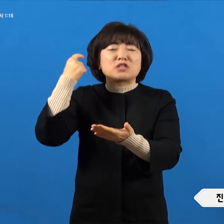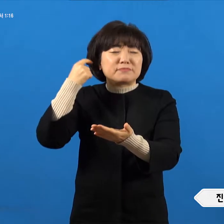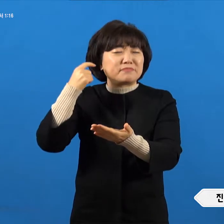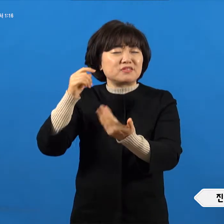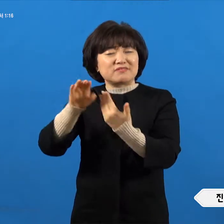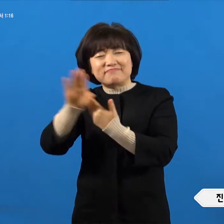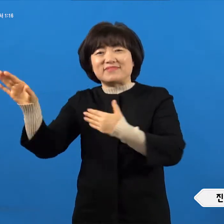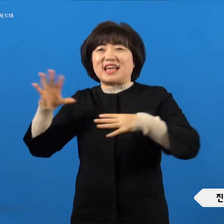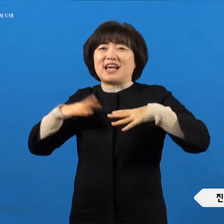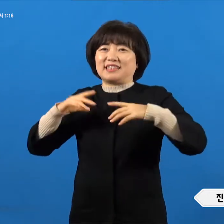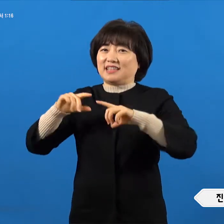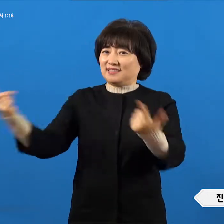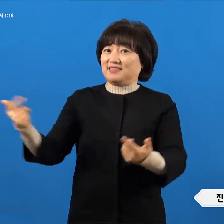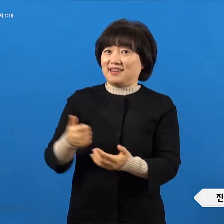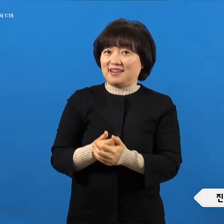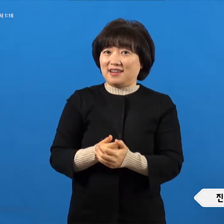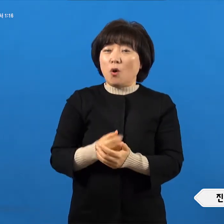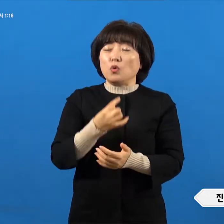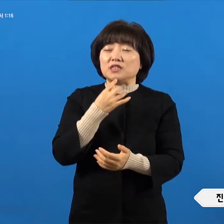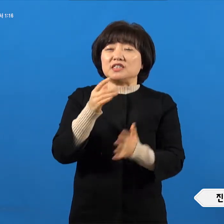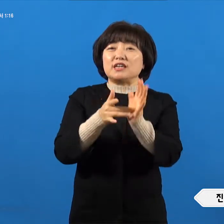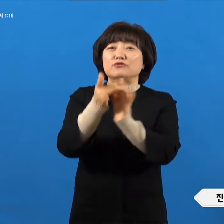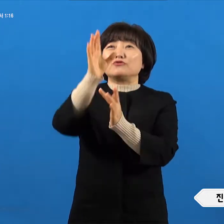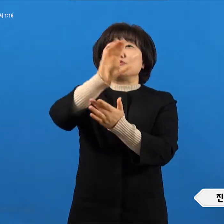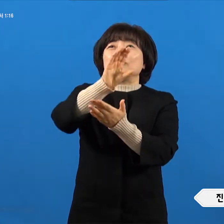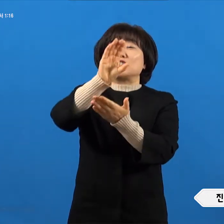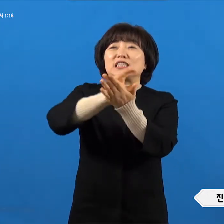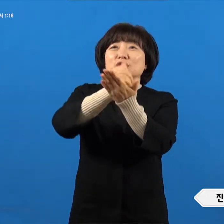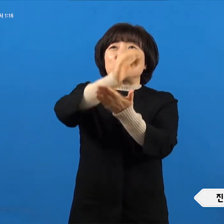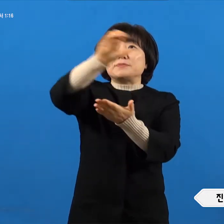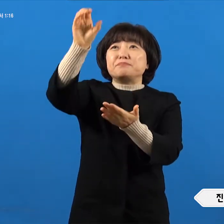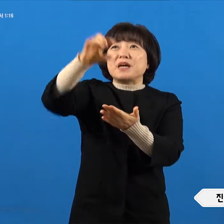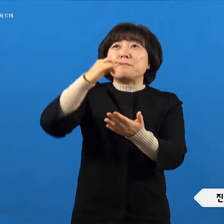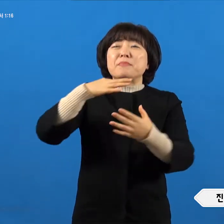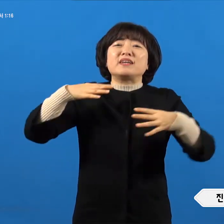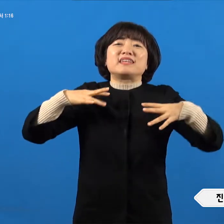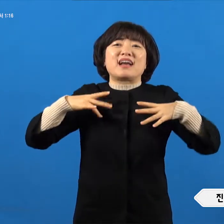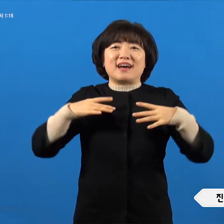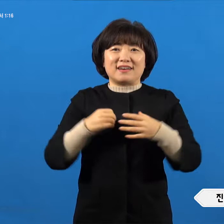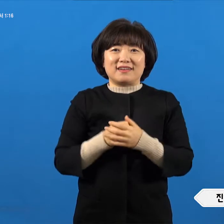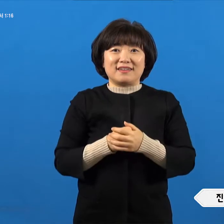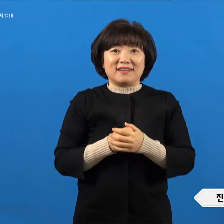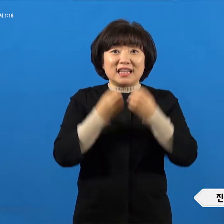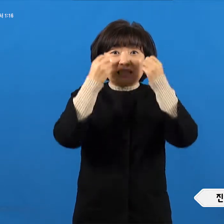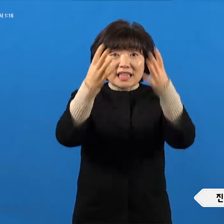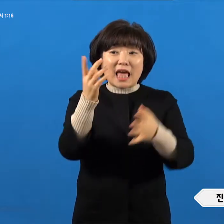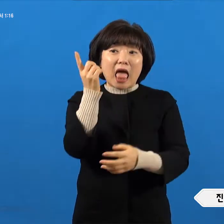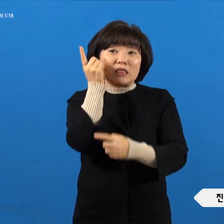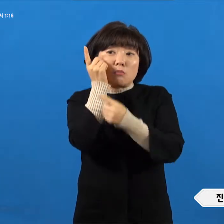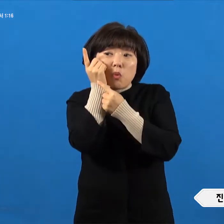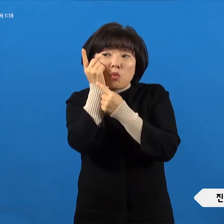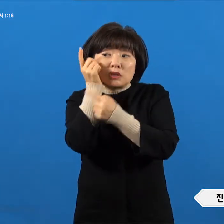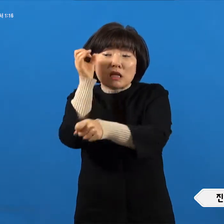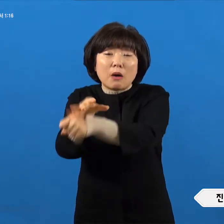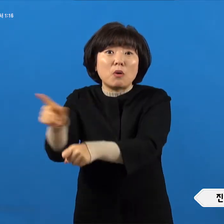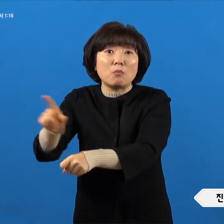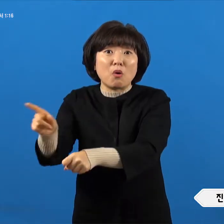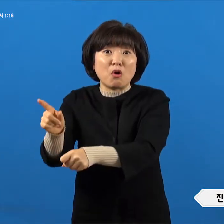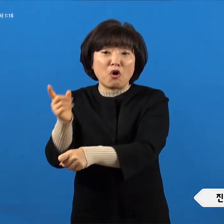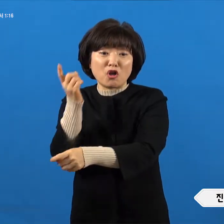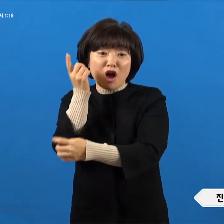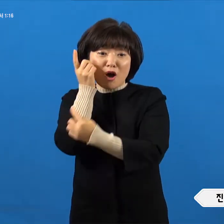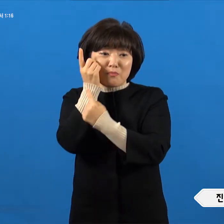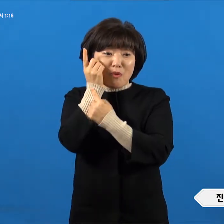자랑한다라고 그는 고백하고 있습니다. 우리가 새로운 전화기만 바꿔도 자랑하고 싶지 않습니까? 나